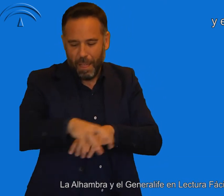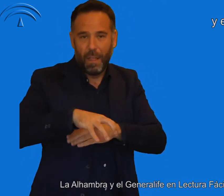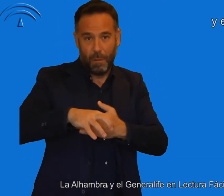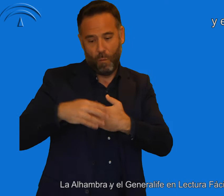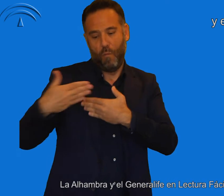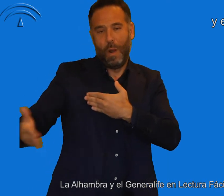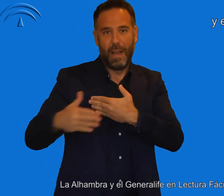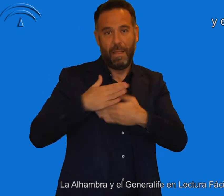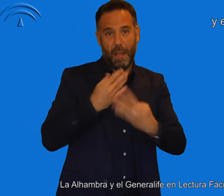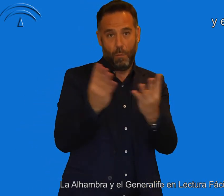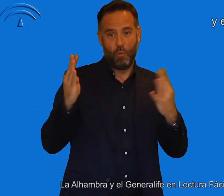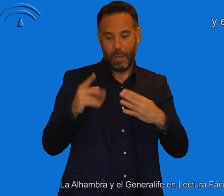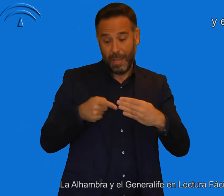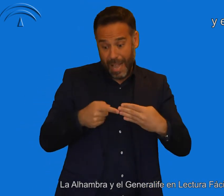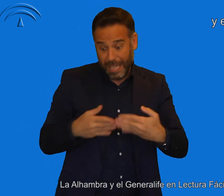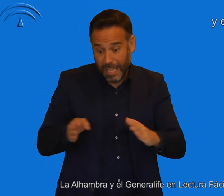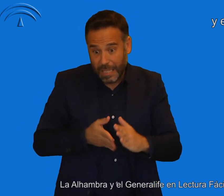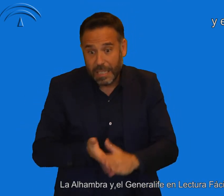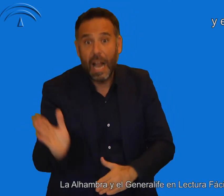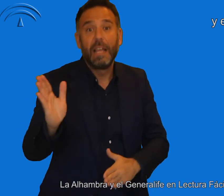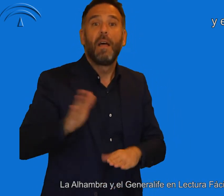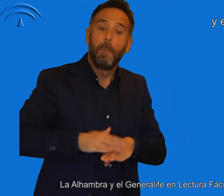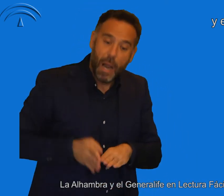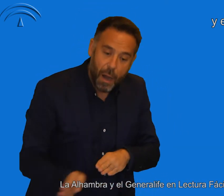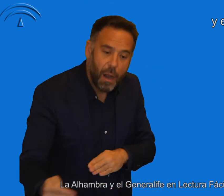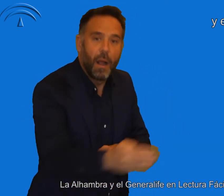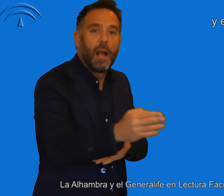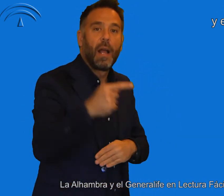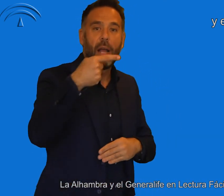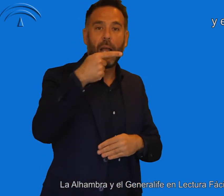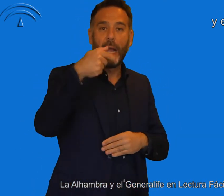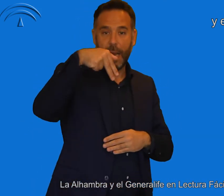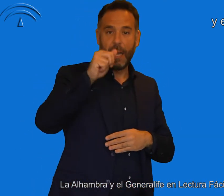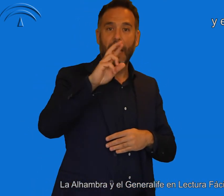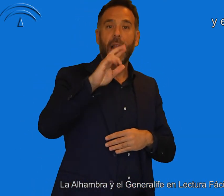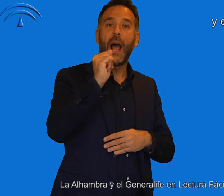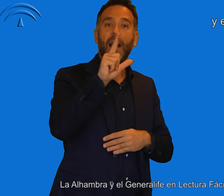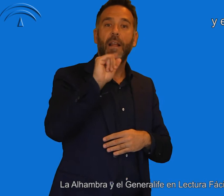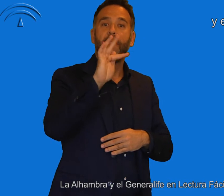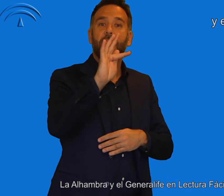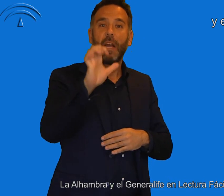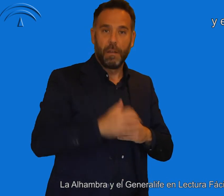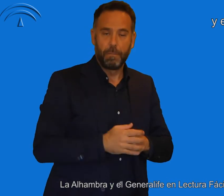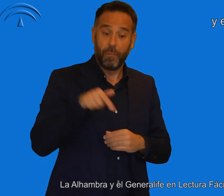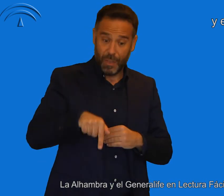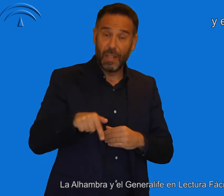La Puerta del Arrabal era la salida hacia el Generalife. En las esquinas de la torre sobresalen unos